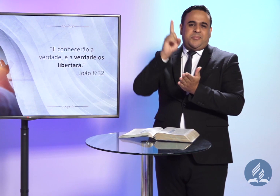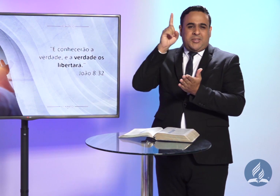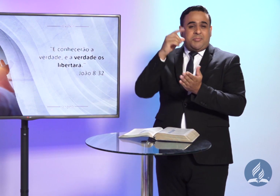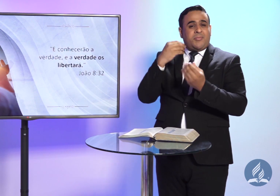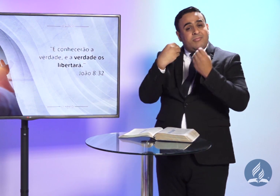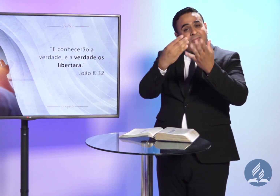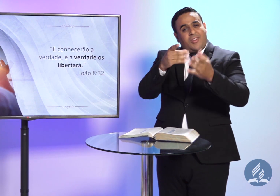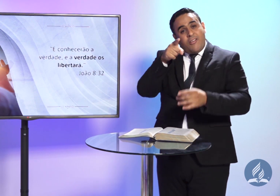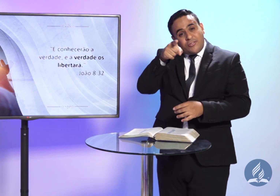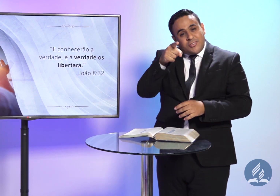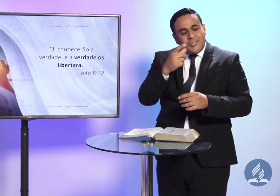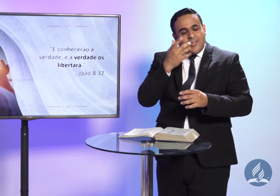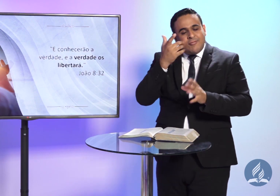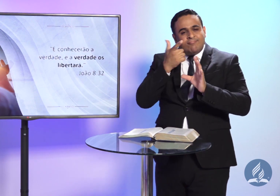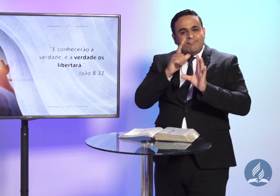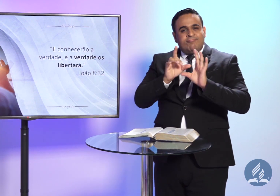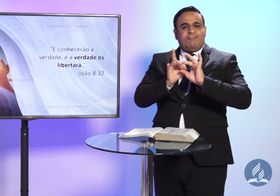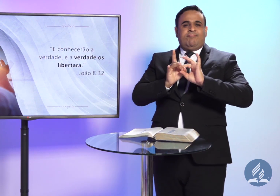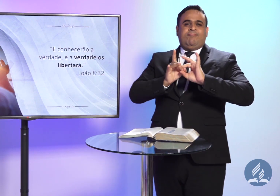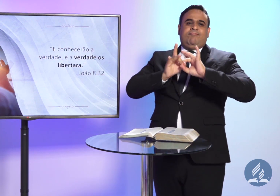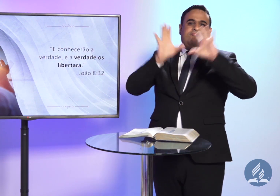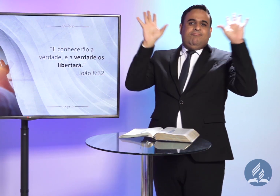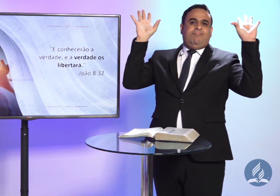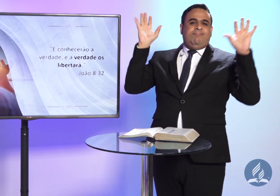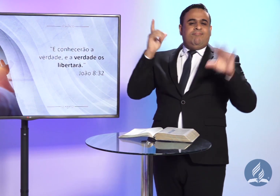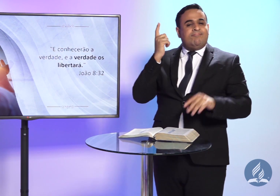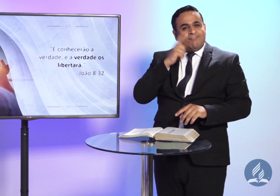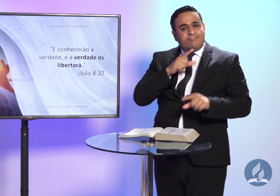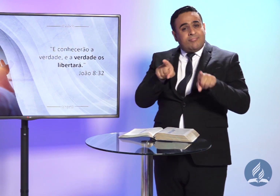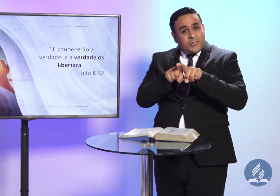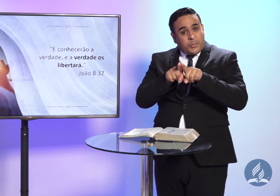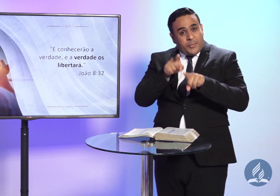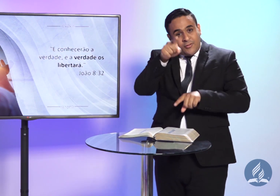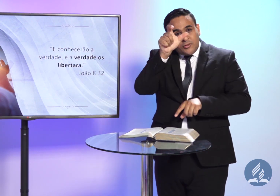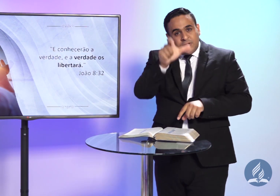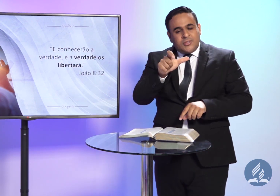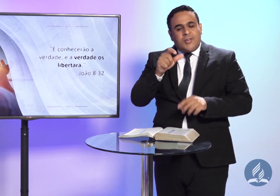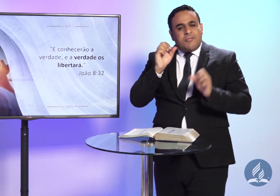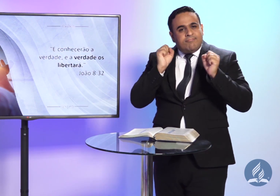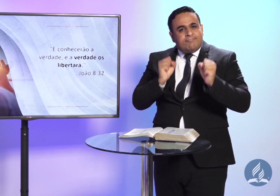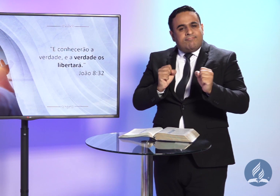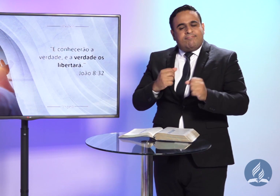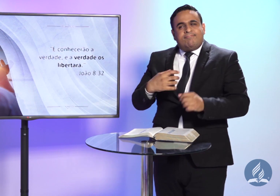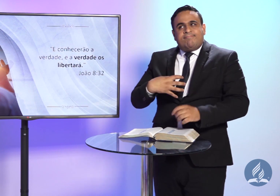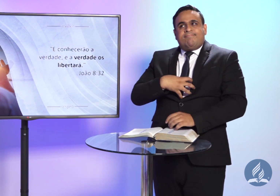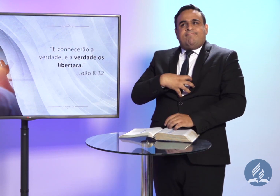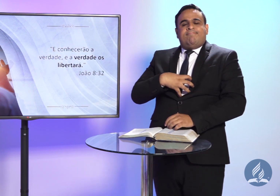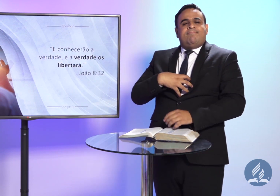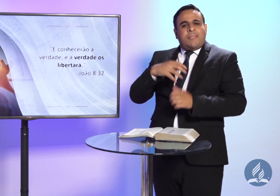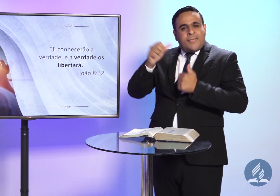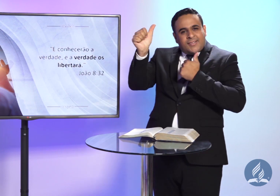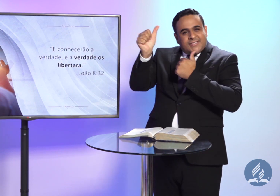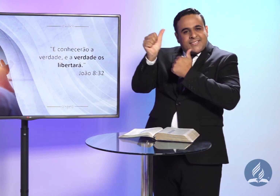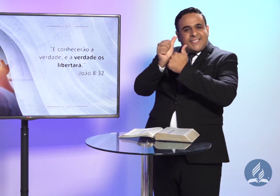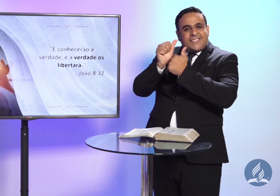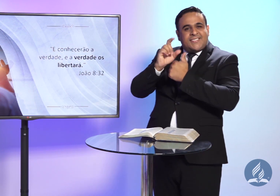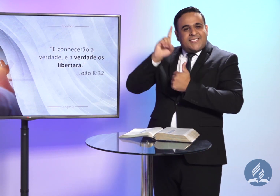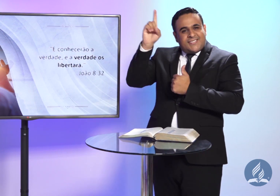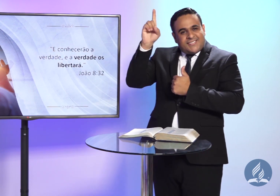pessoas precisam conhecer a verdade, e aquelas que já conheceram sentem o desejo em seu coração de compartilhar com outras a